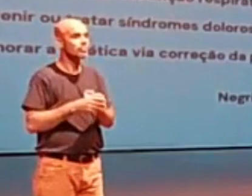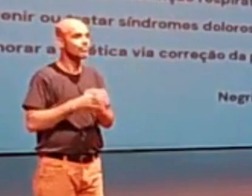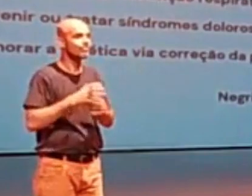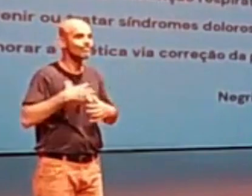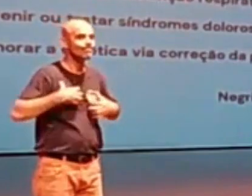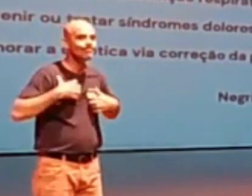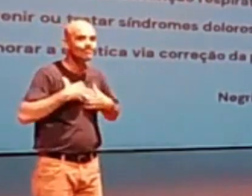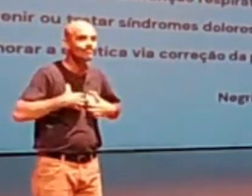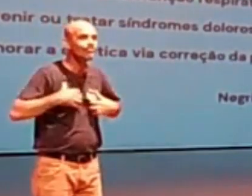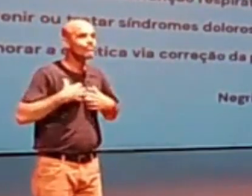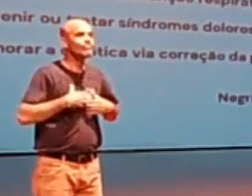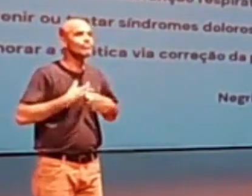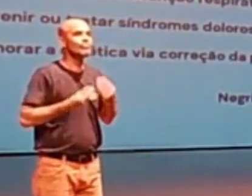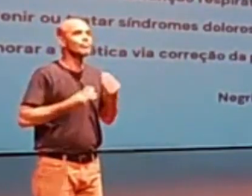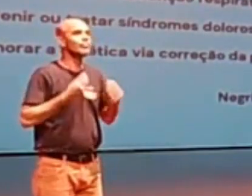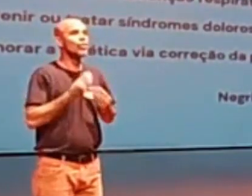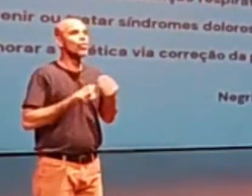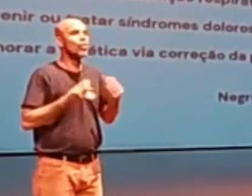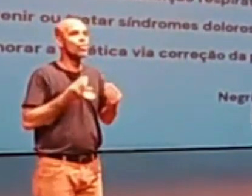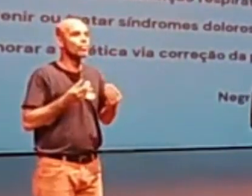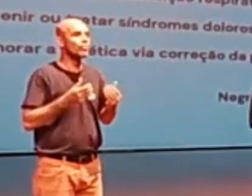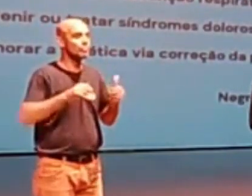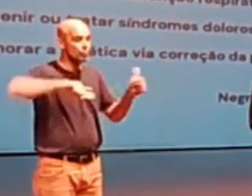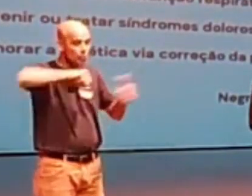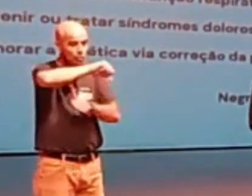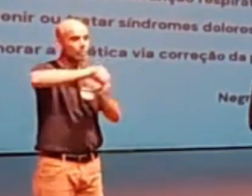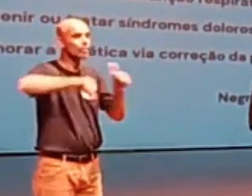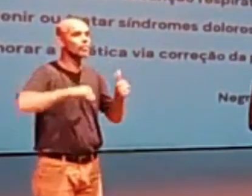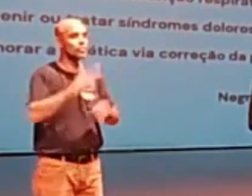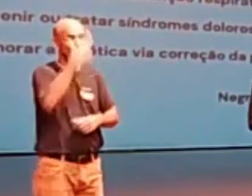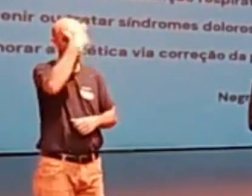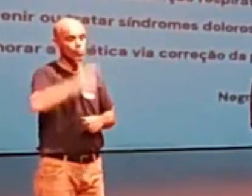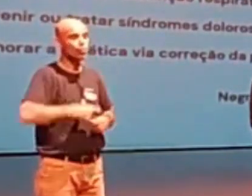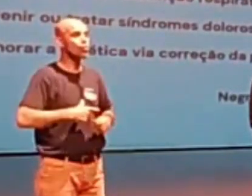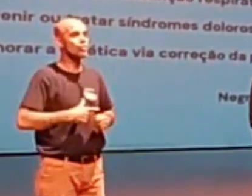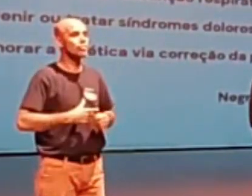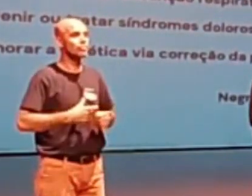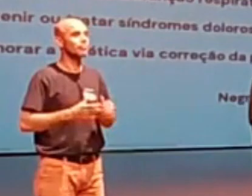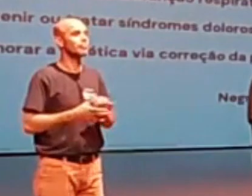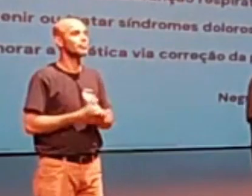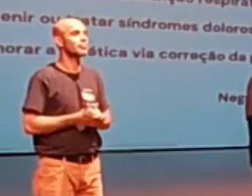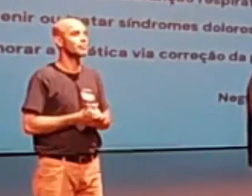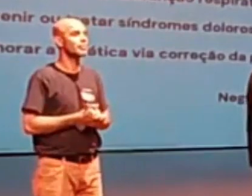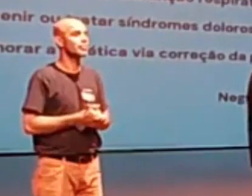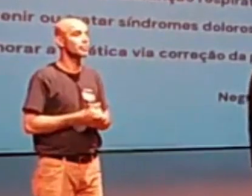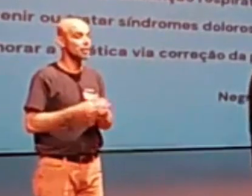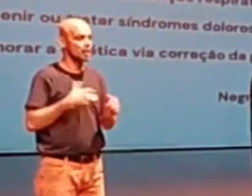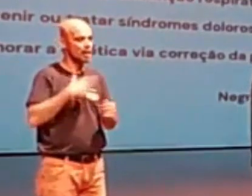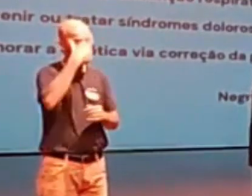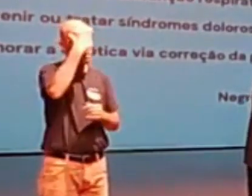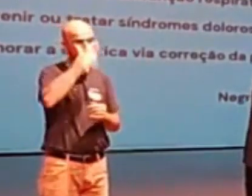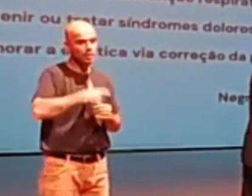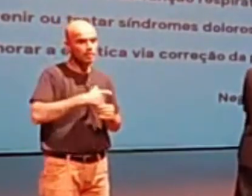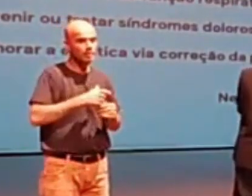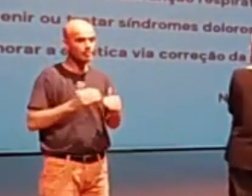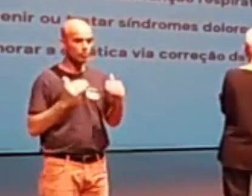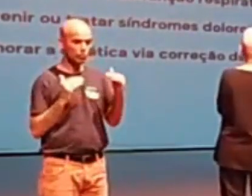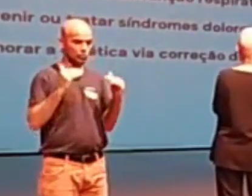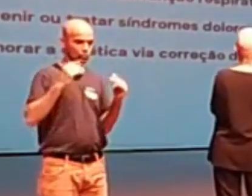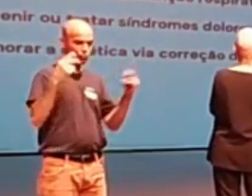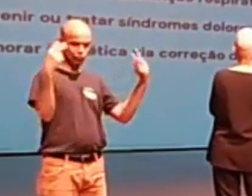questão da alteração que existe estética neles, né? Então, a melhor estética é muito